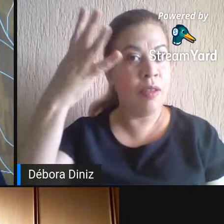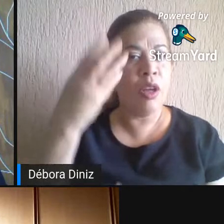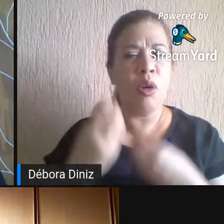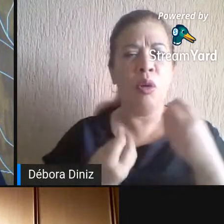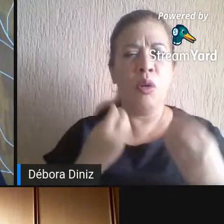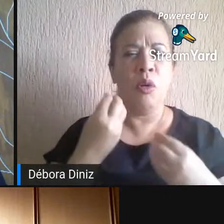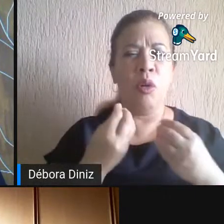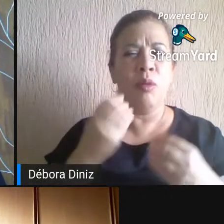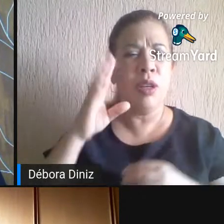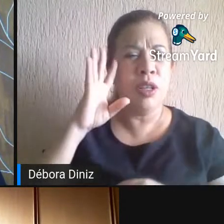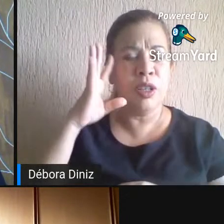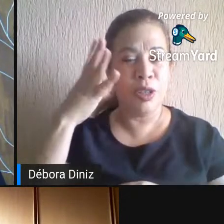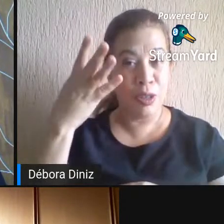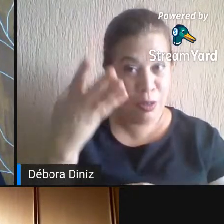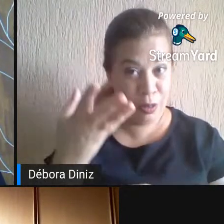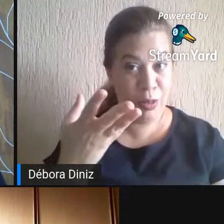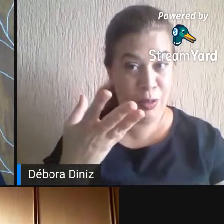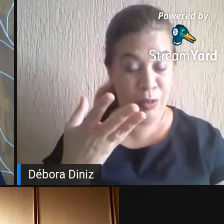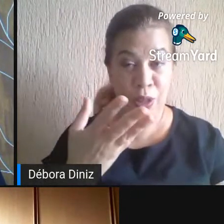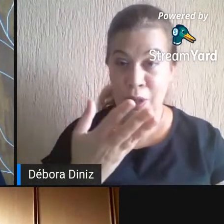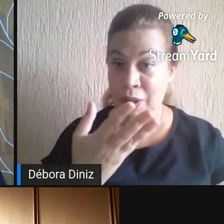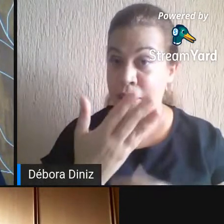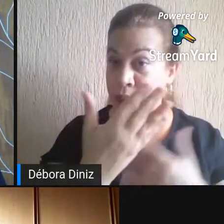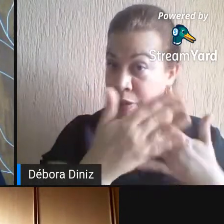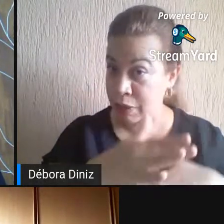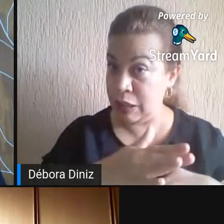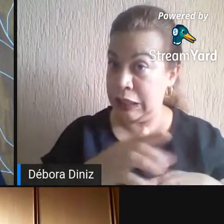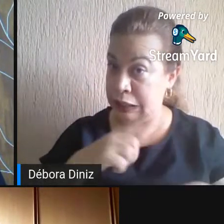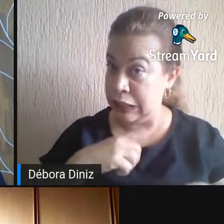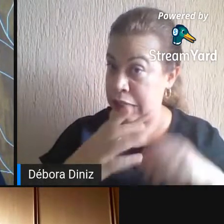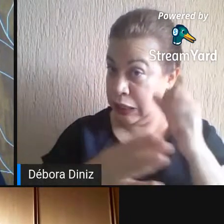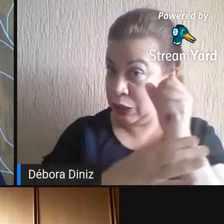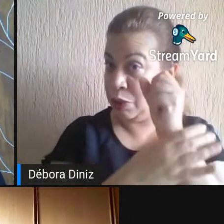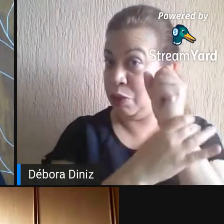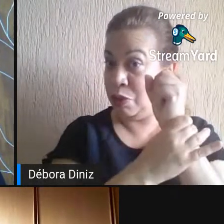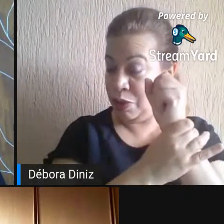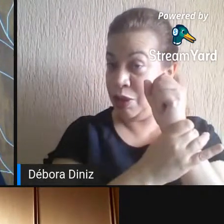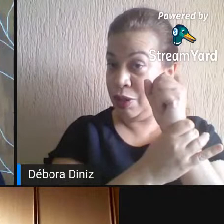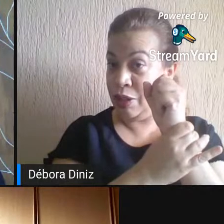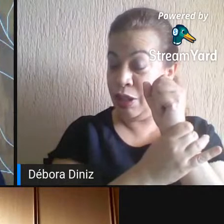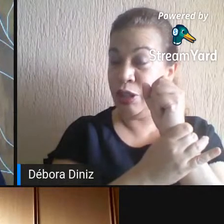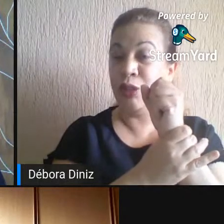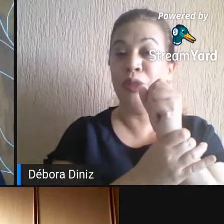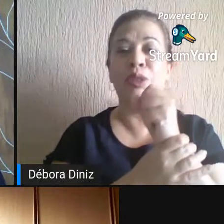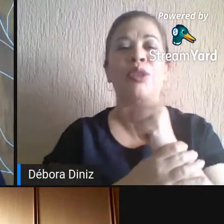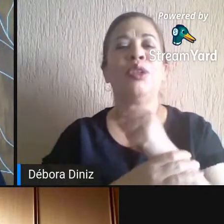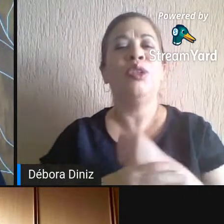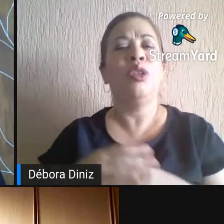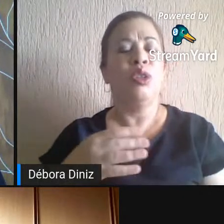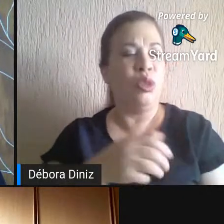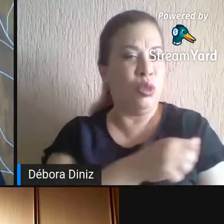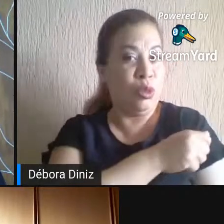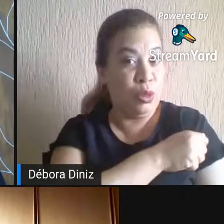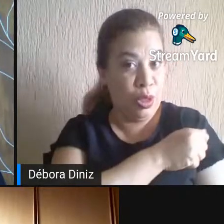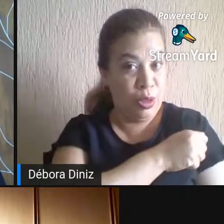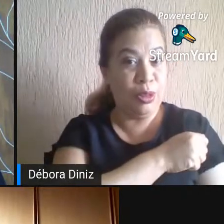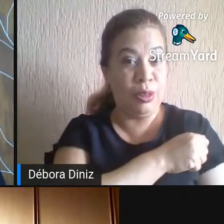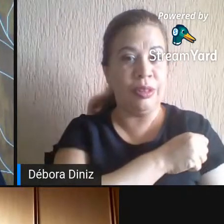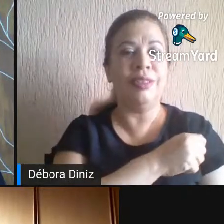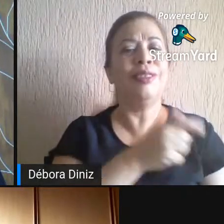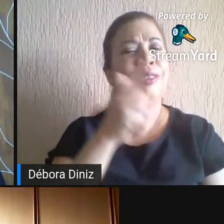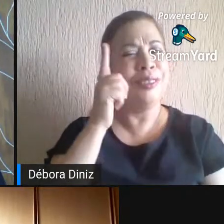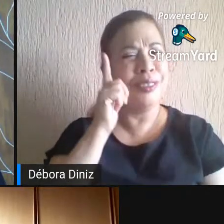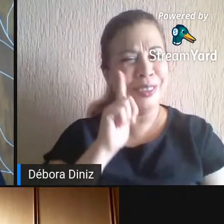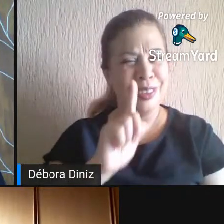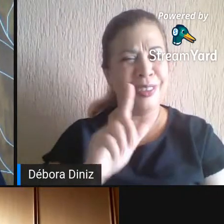processo seletivo, assegurando total segurança para os nossos candidatos e também de uma forma justa. E assim conseguimos chegar a